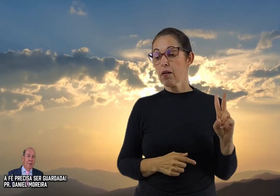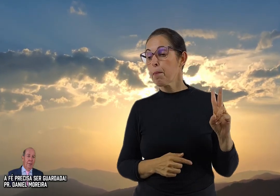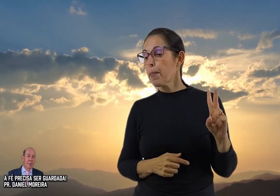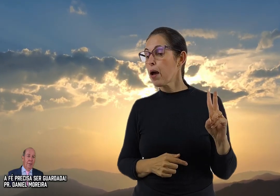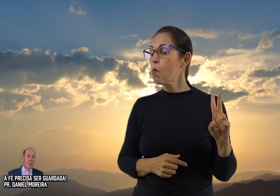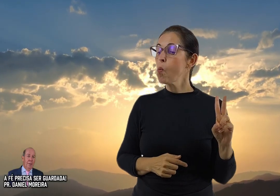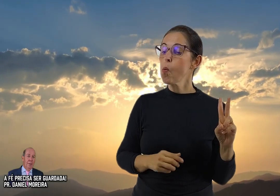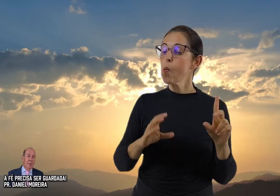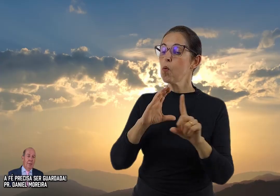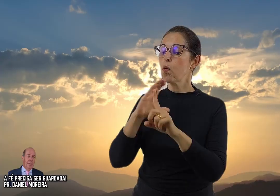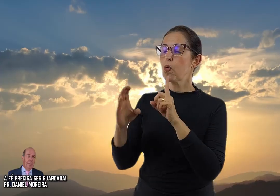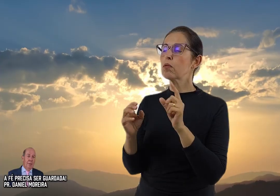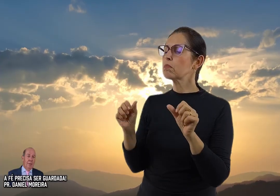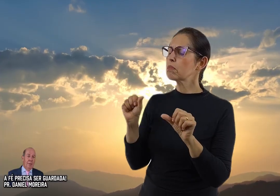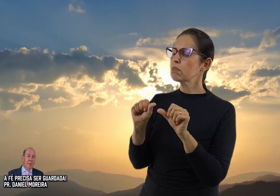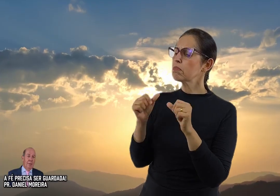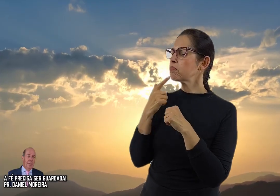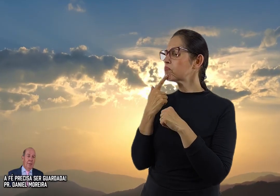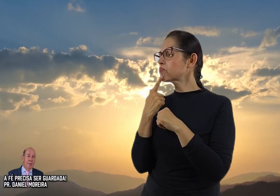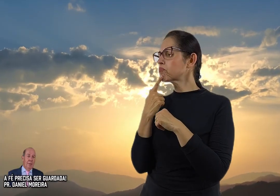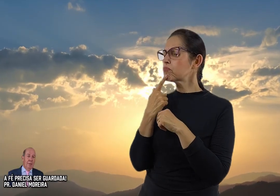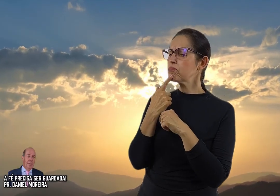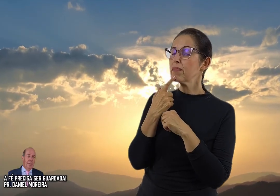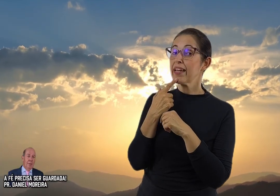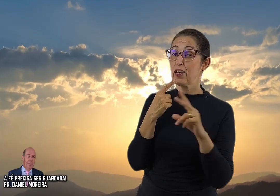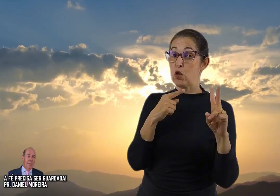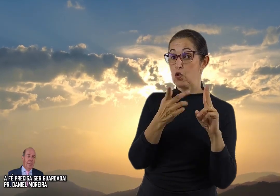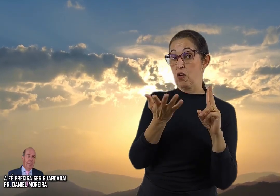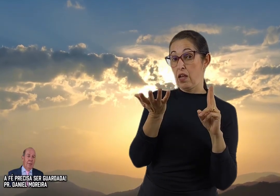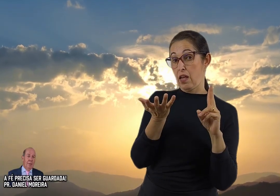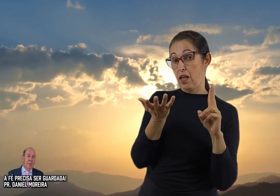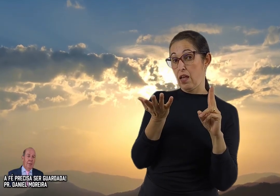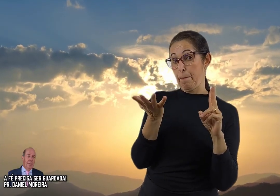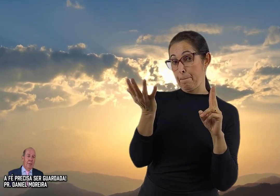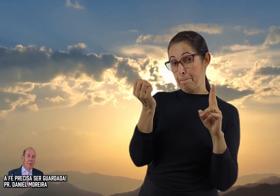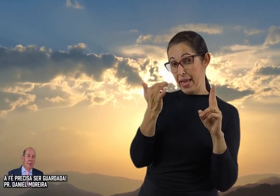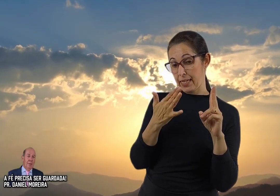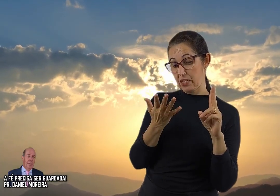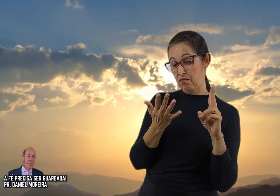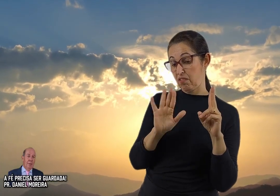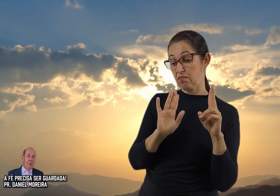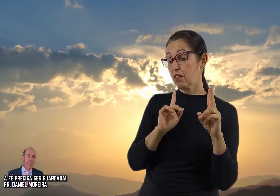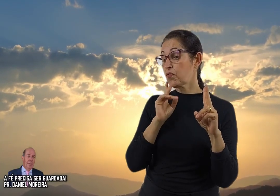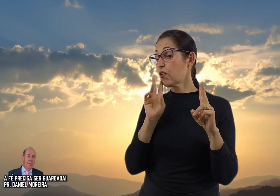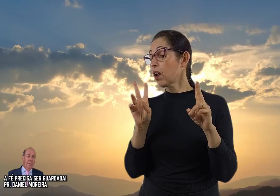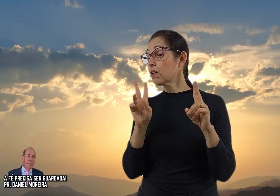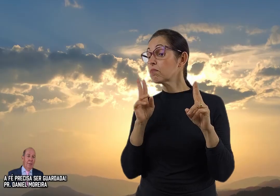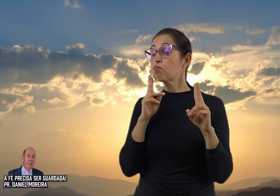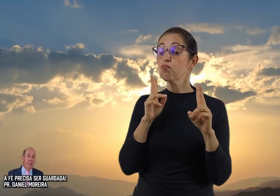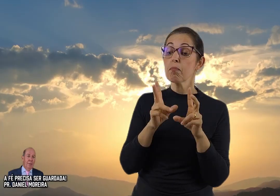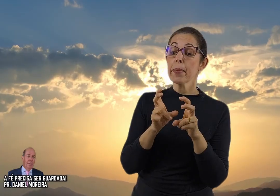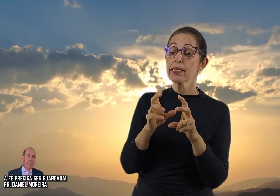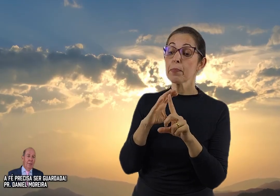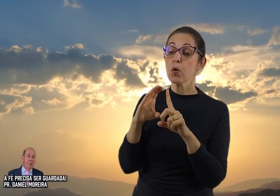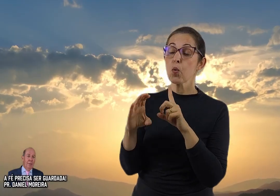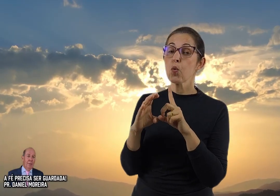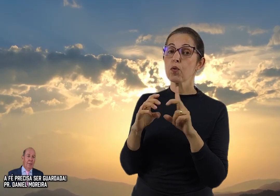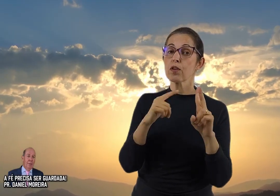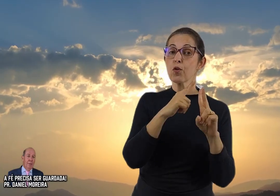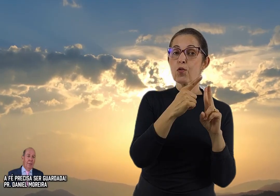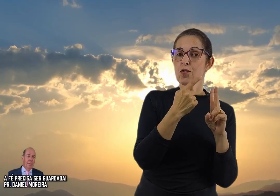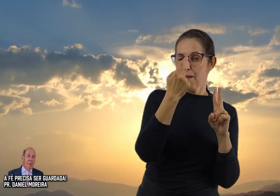culto. Eles não vieram receber uma bênção, não. Eles vieram fazer uma avaliação do culto. Na mente deles,